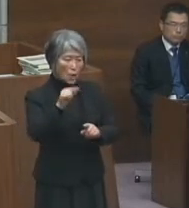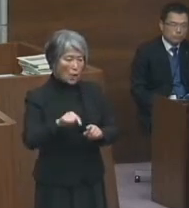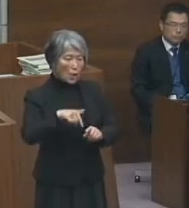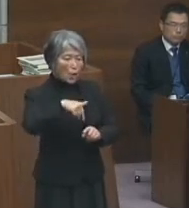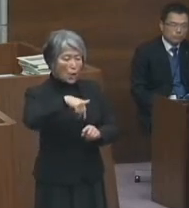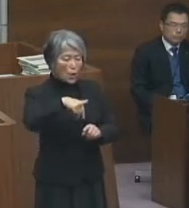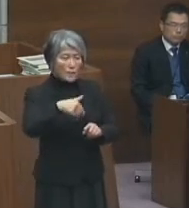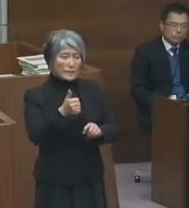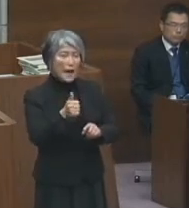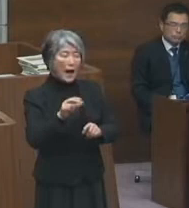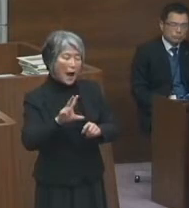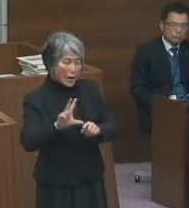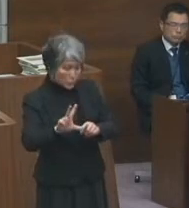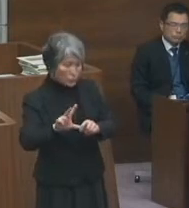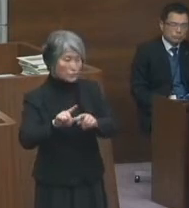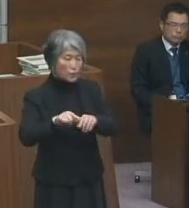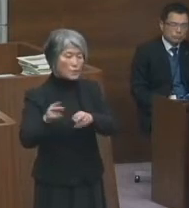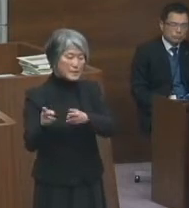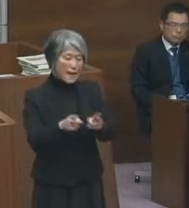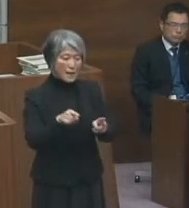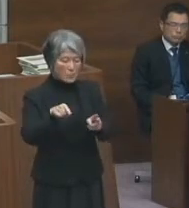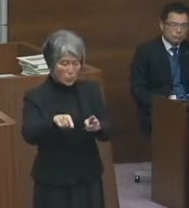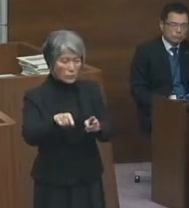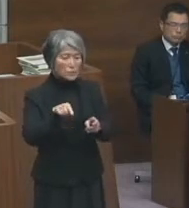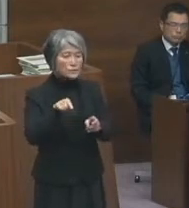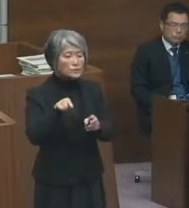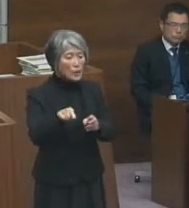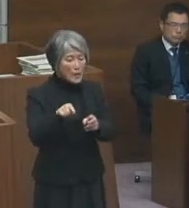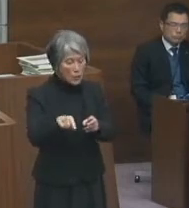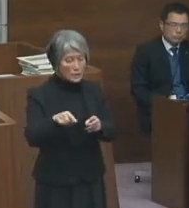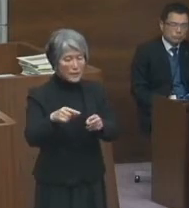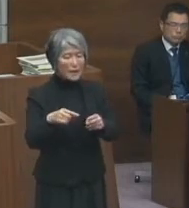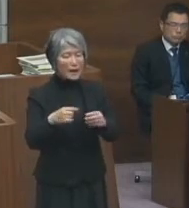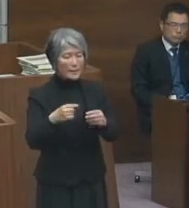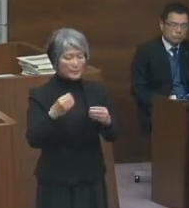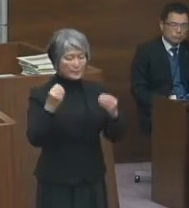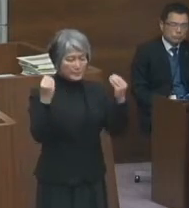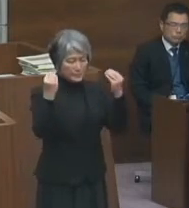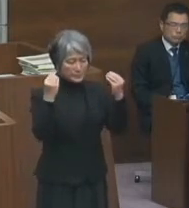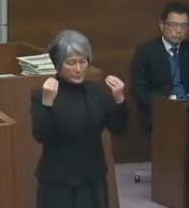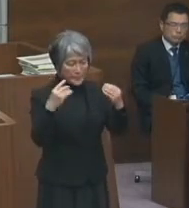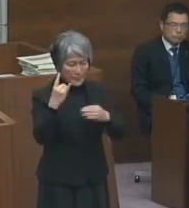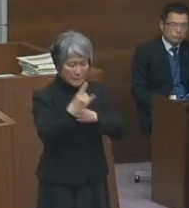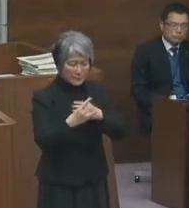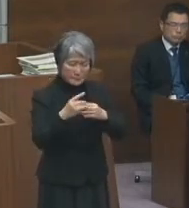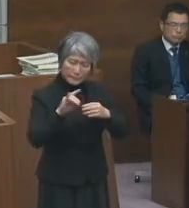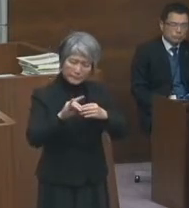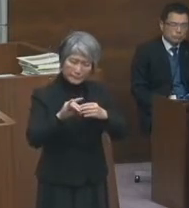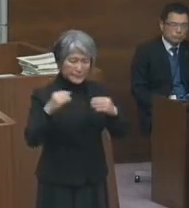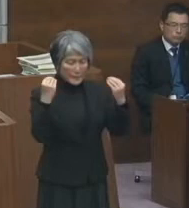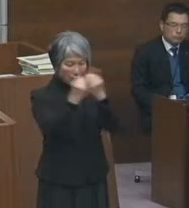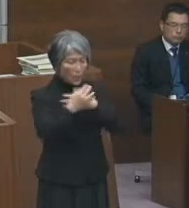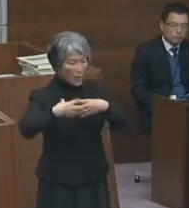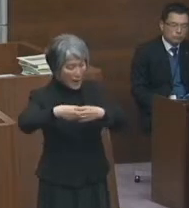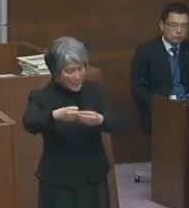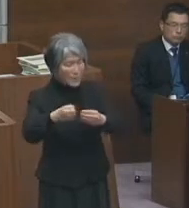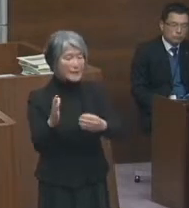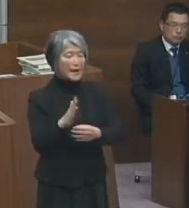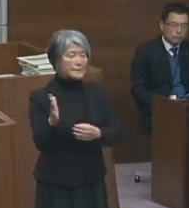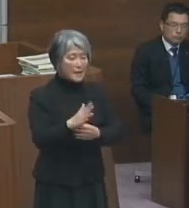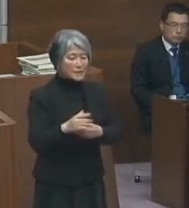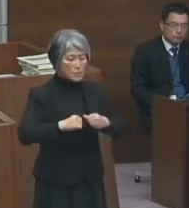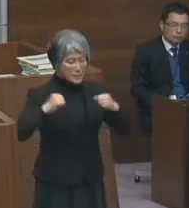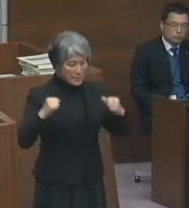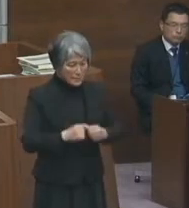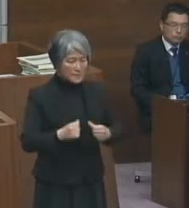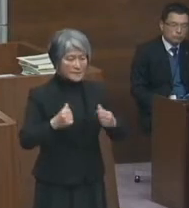のないよう、無償ではなく有償でと申し入れがあり、適正な賃料で契約をしております。契